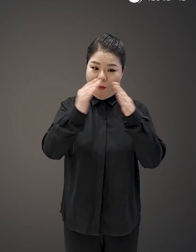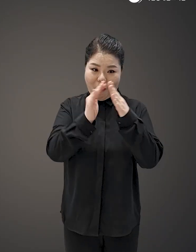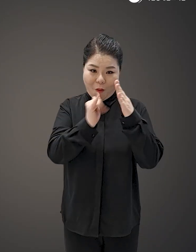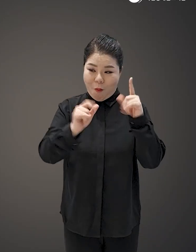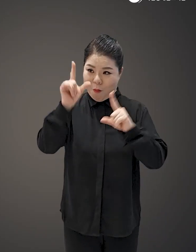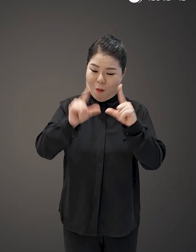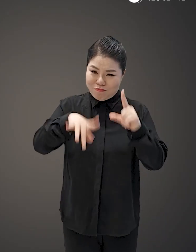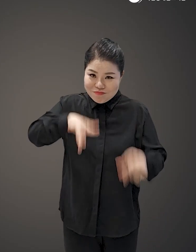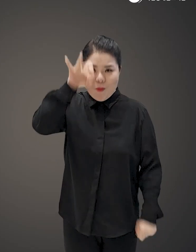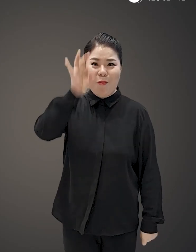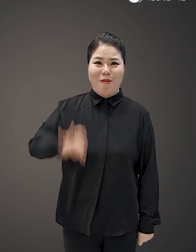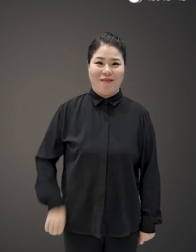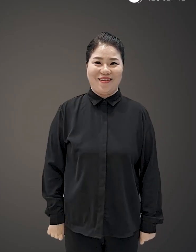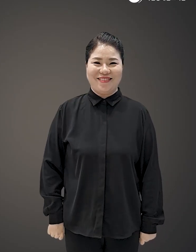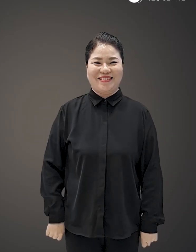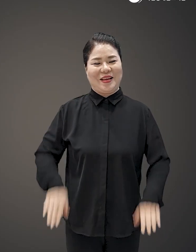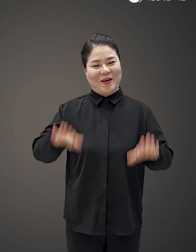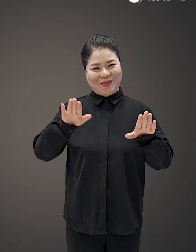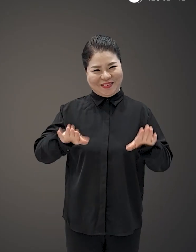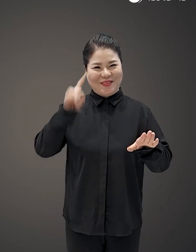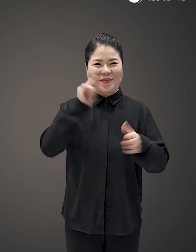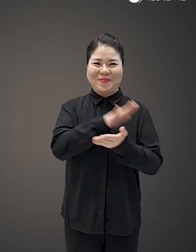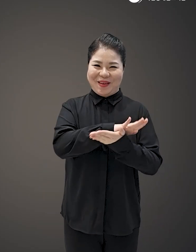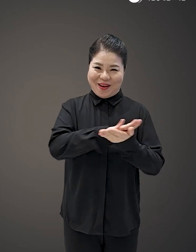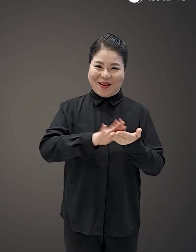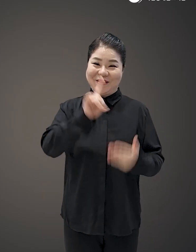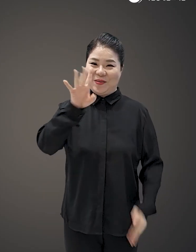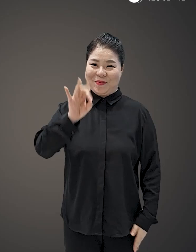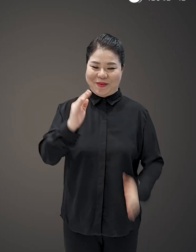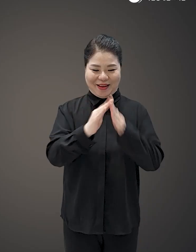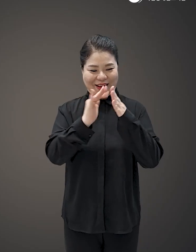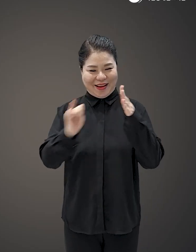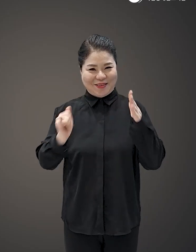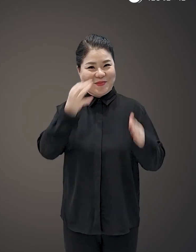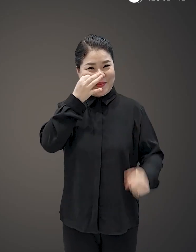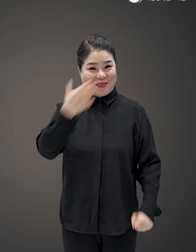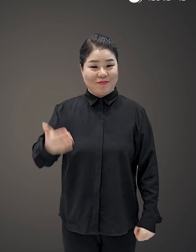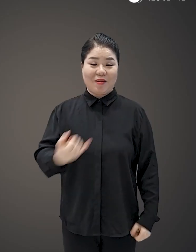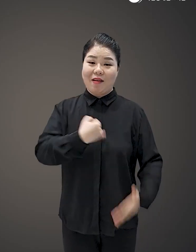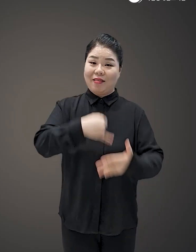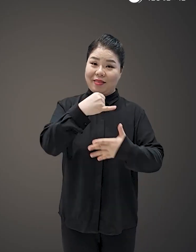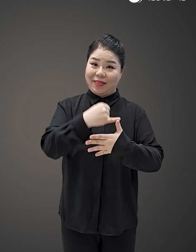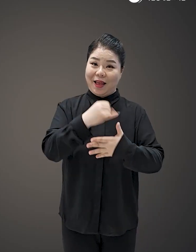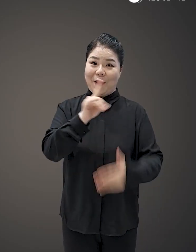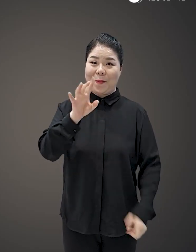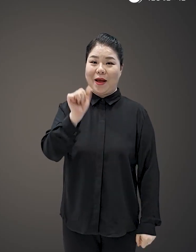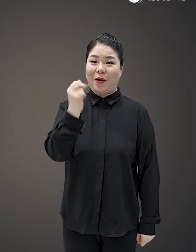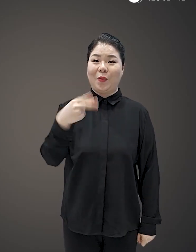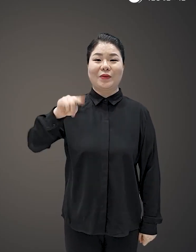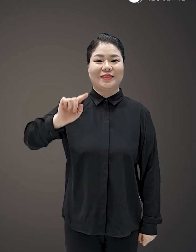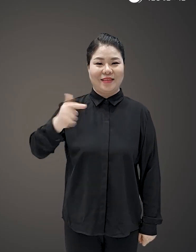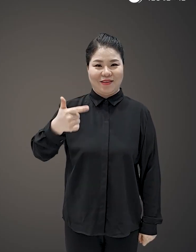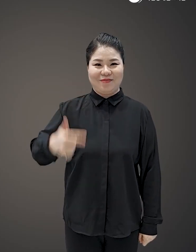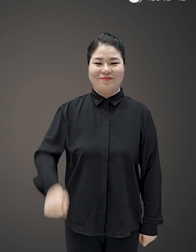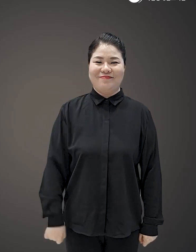지금까지 이런 가족은 없었다. 오늘도 평화로운 방간회를 소개합니다. 큰딸 방유선.